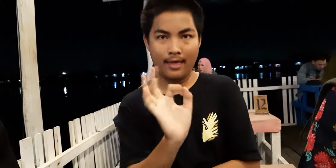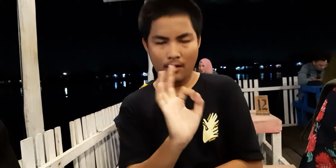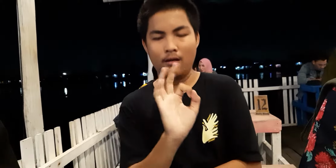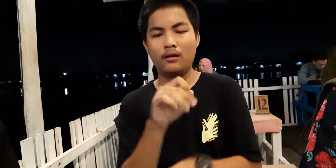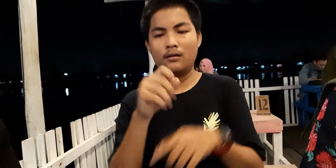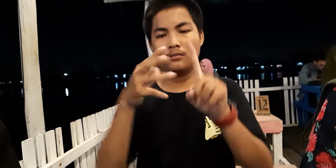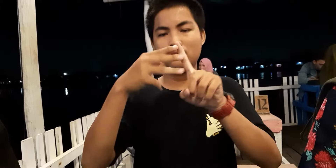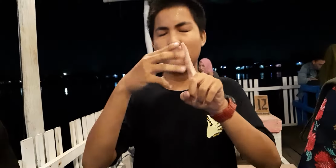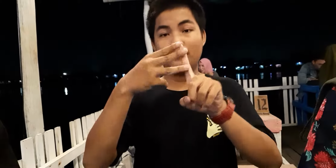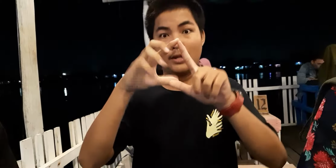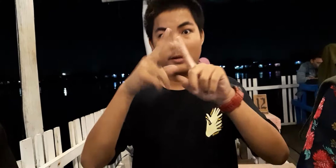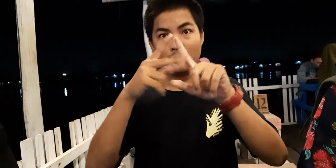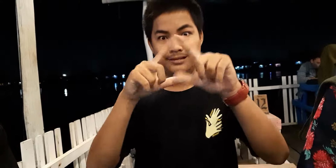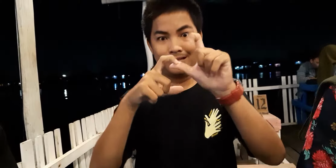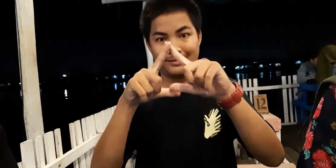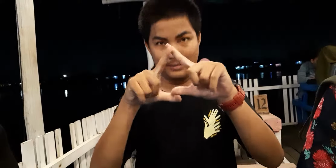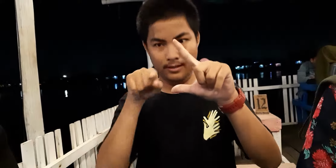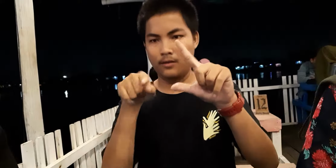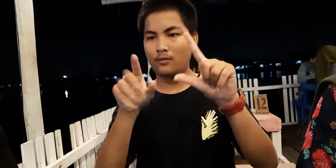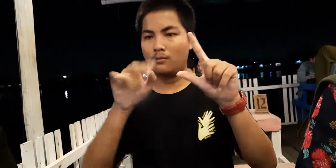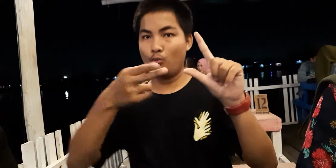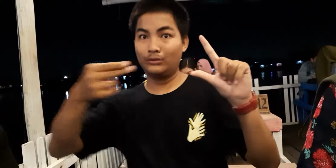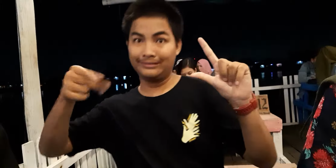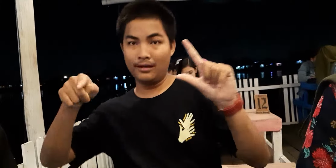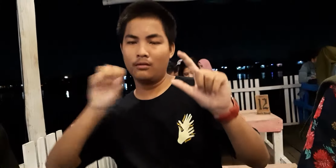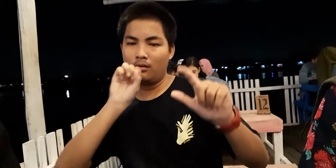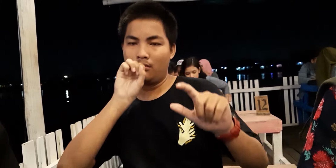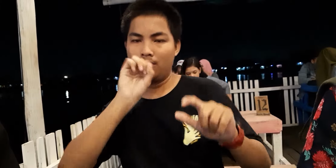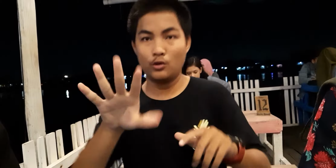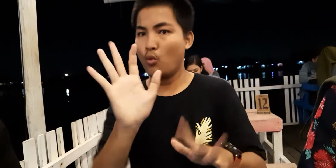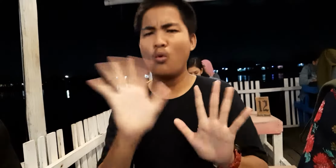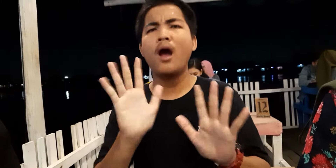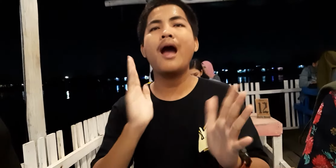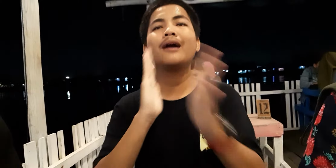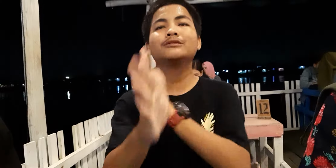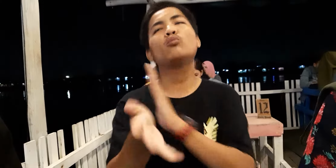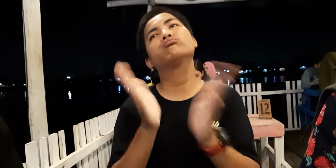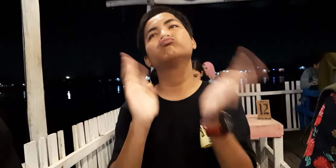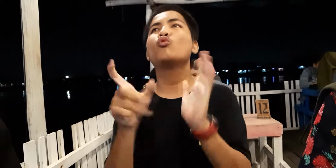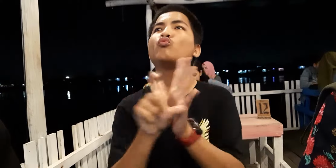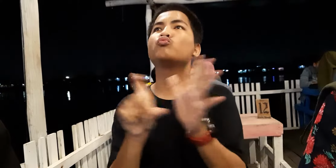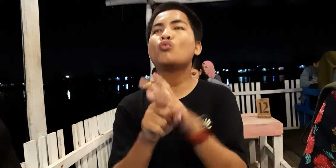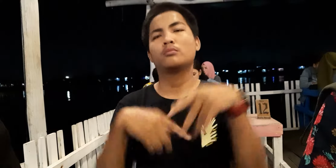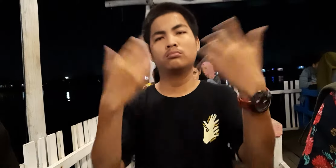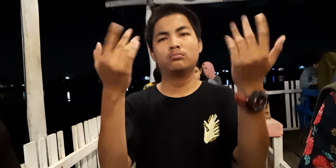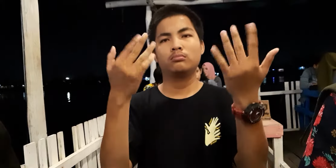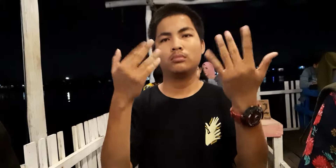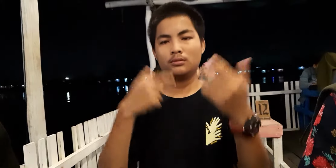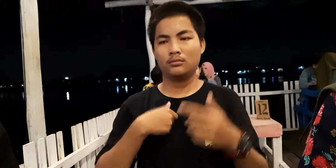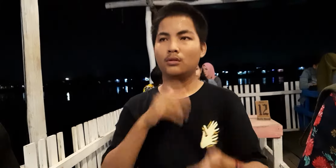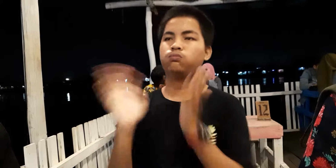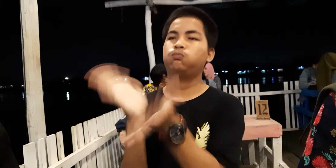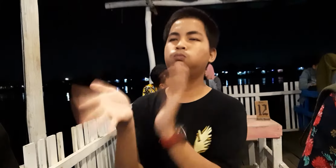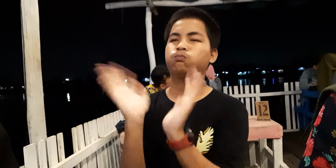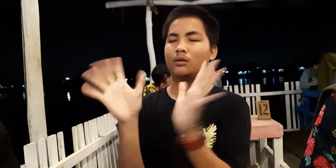mereka. Kemudian saya decide untuk untuk menyelesaikan film ini. Dan kemudian ya juga